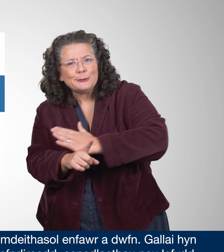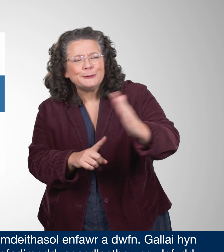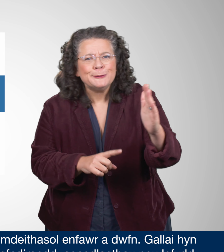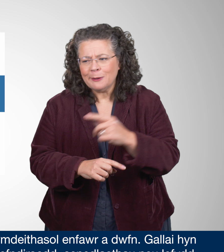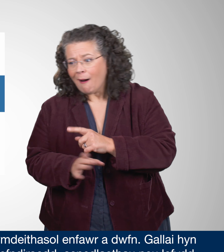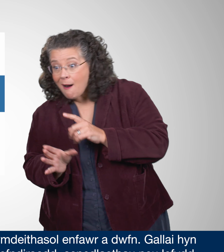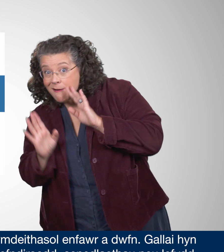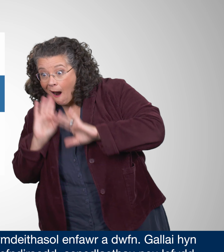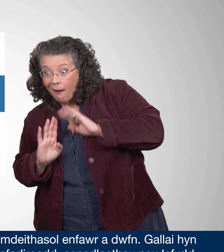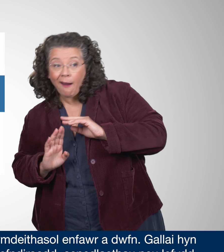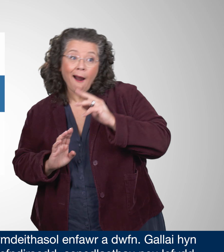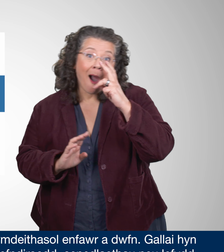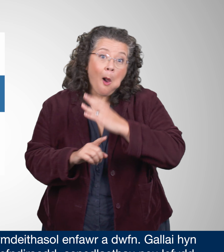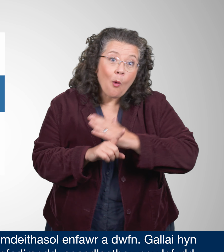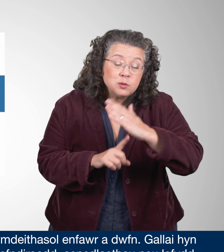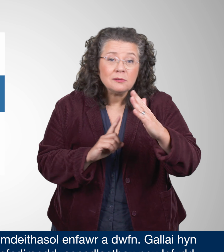cenedlaethau